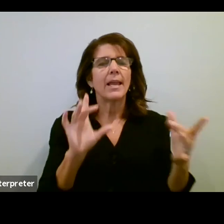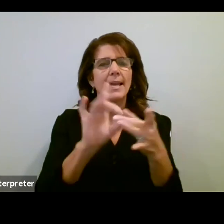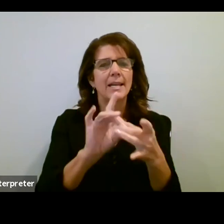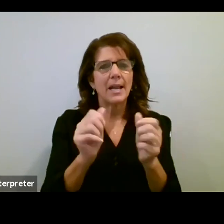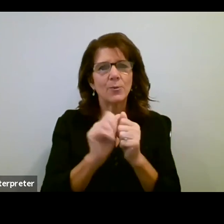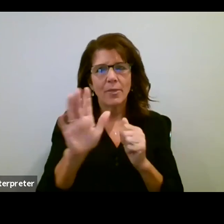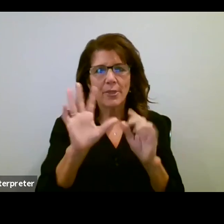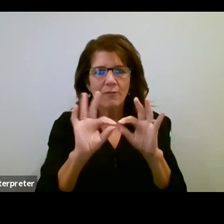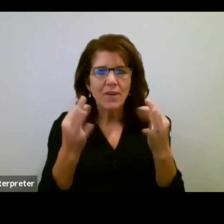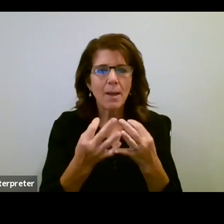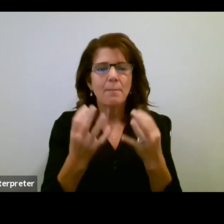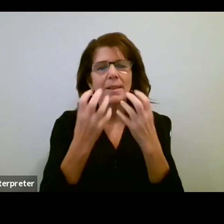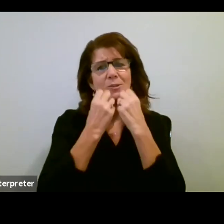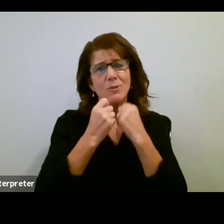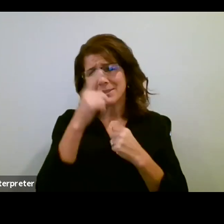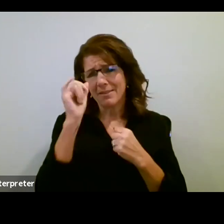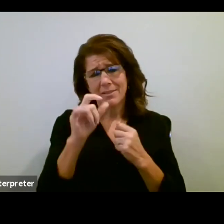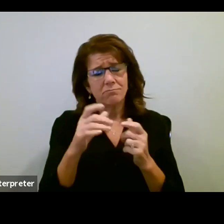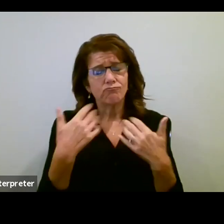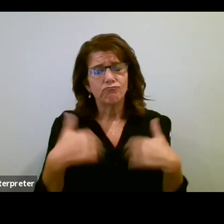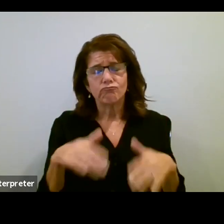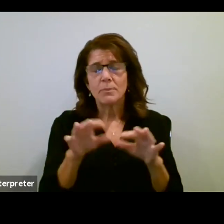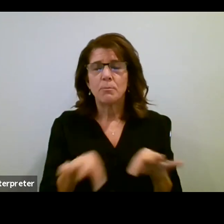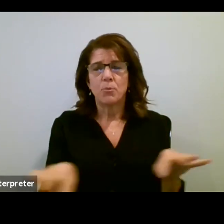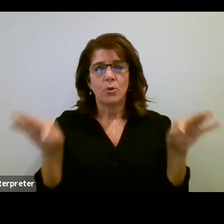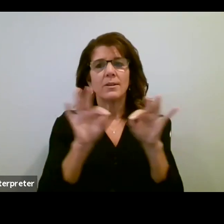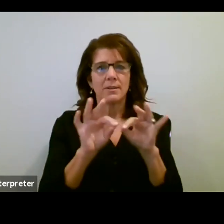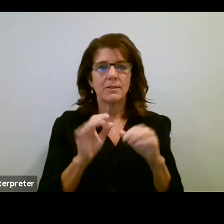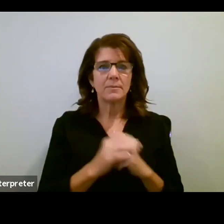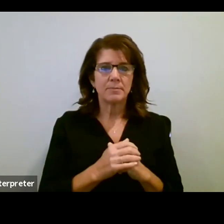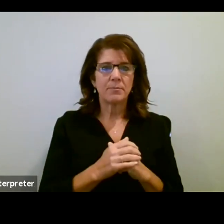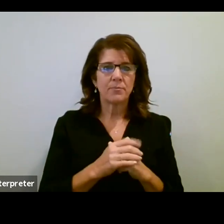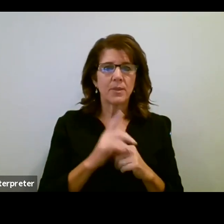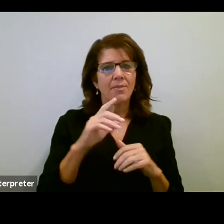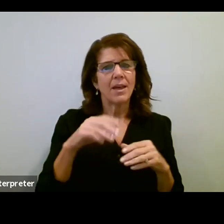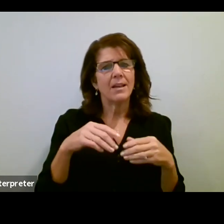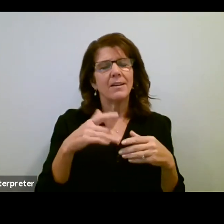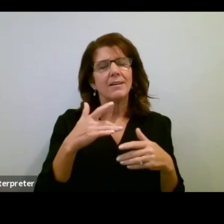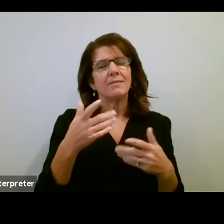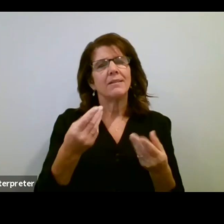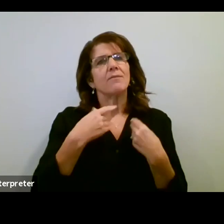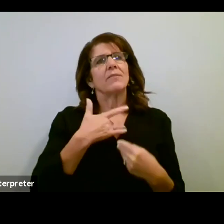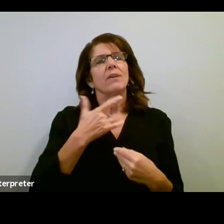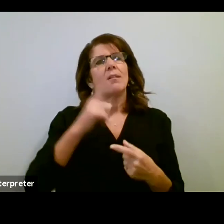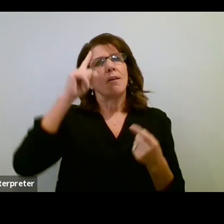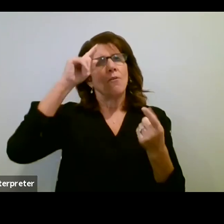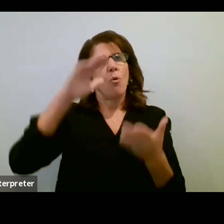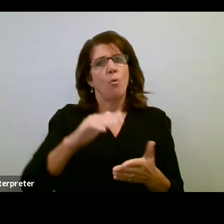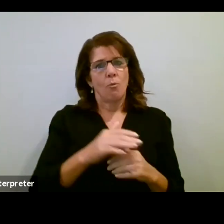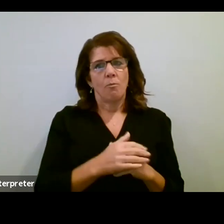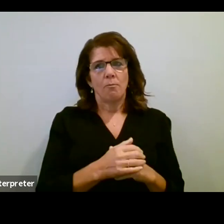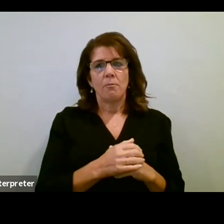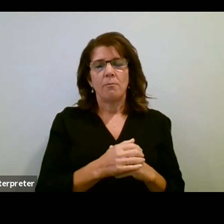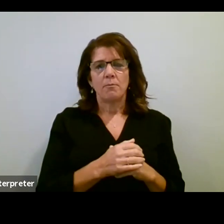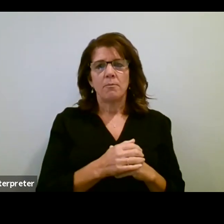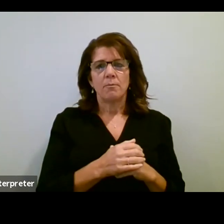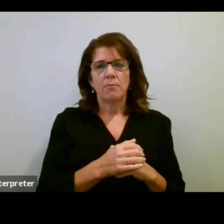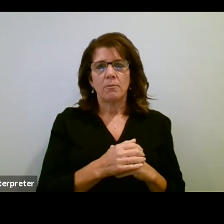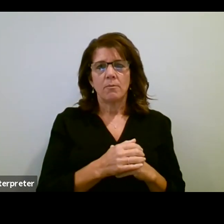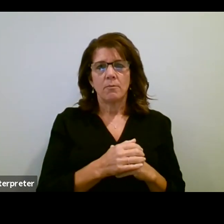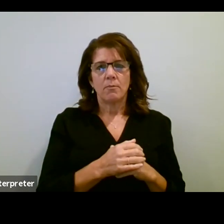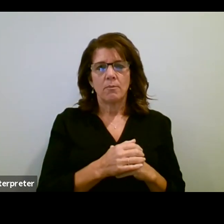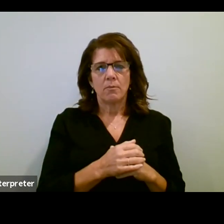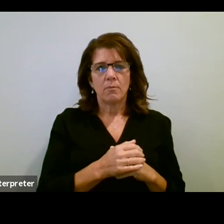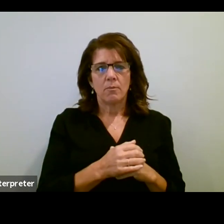Estado. Ello nos da esperanza de que la distancia se puede ir acortando con buenos programas, capacitaciones